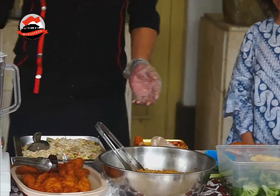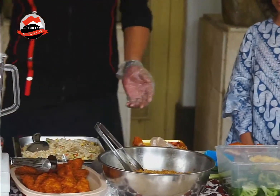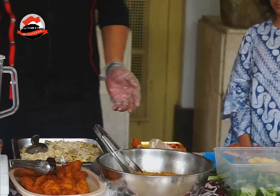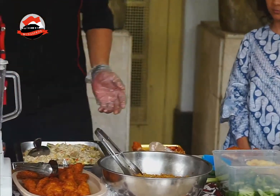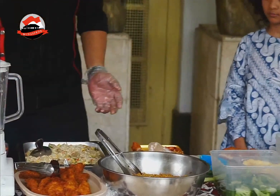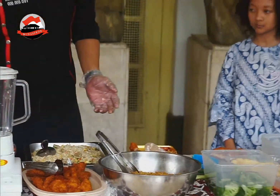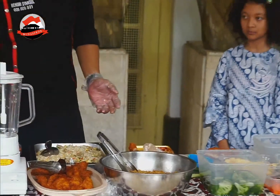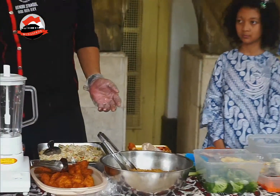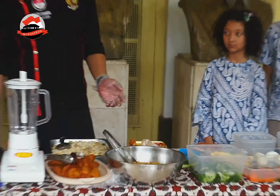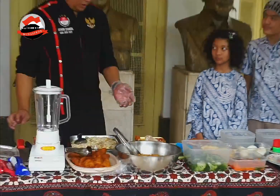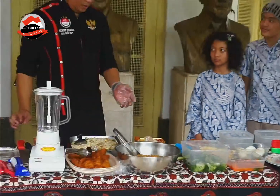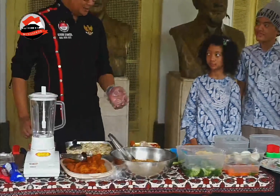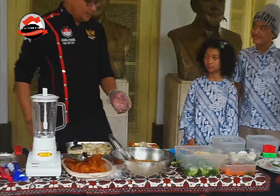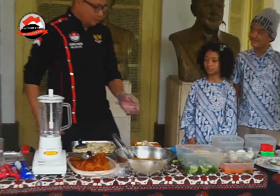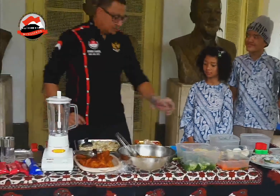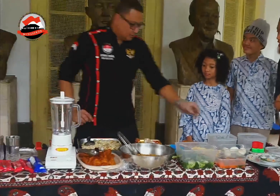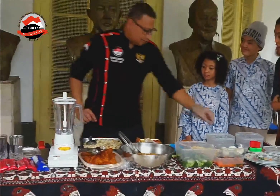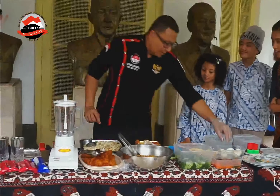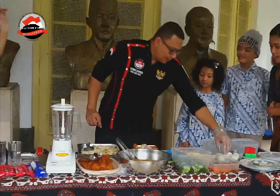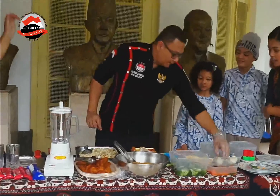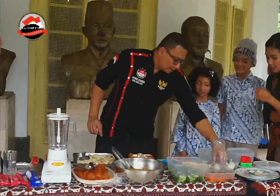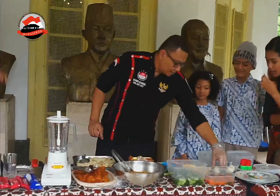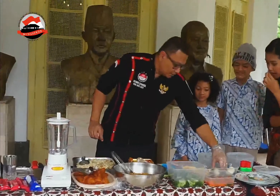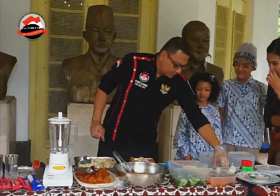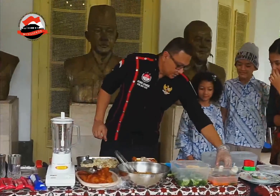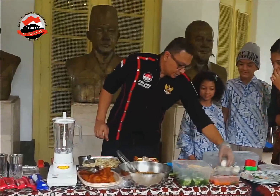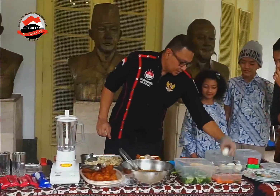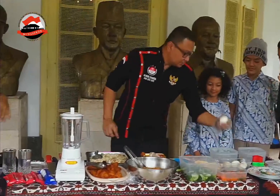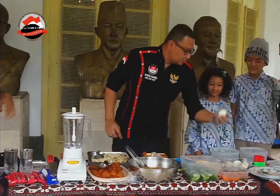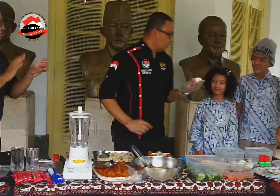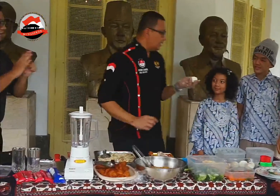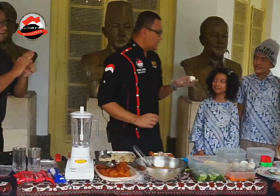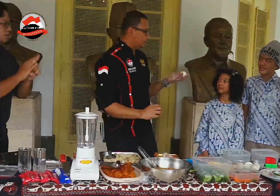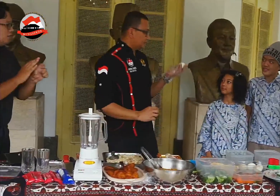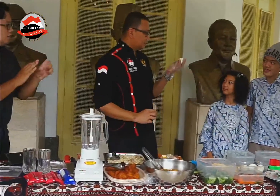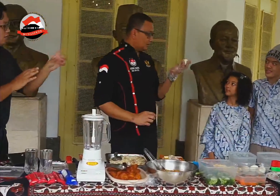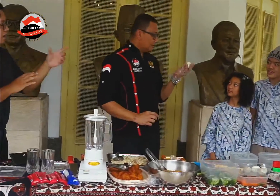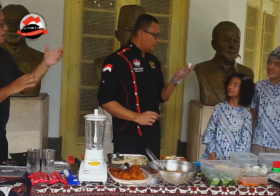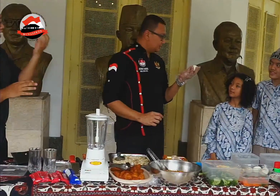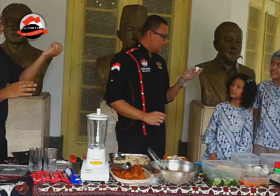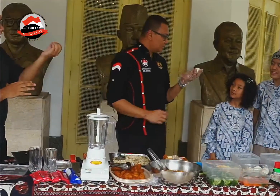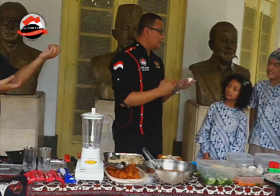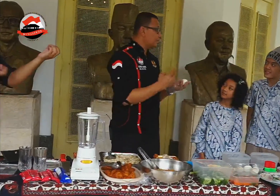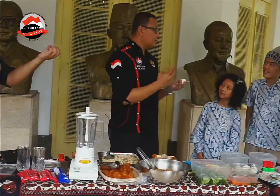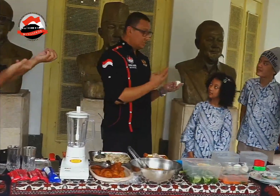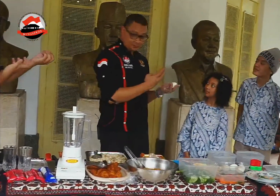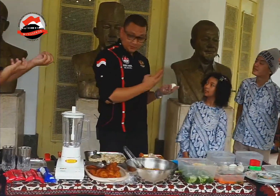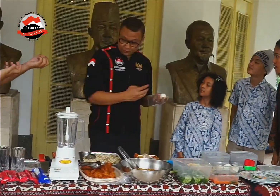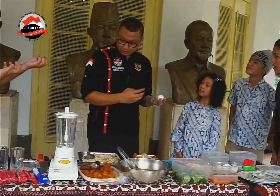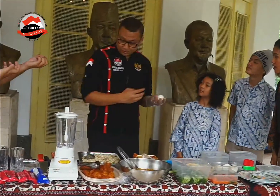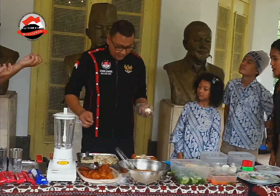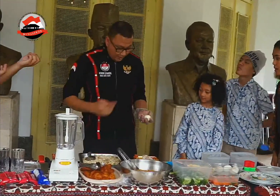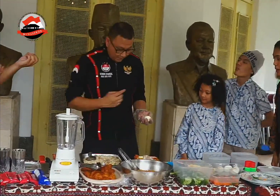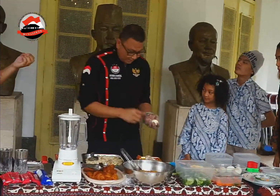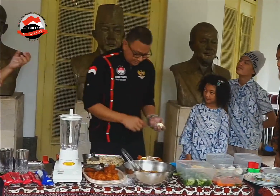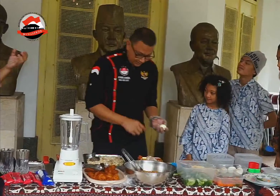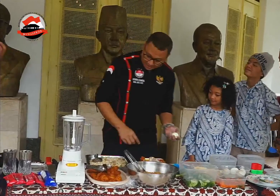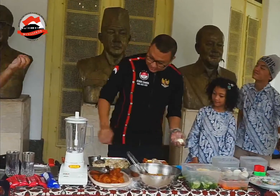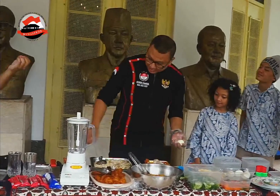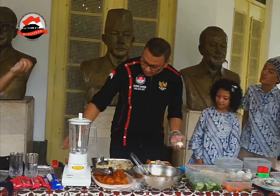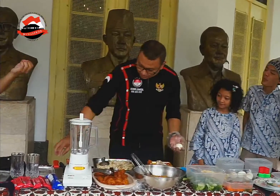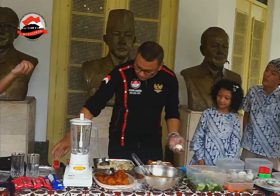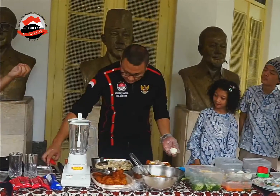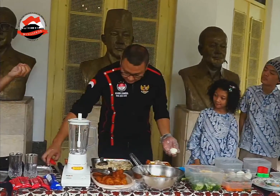wajah-wajah orang muka, gitu ya, muka, Chef ya? Muka wajah, betul. Nah, kalau misalkan suka lagi telur tambah telur, ini kan 4 selio sempurna ya, biar